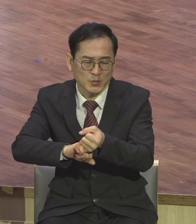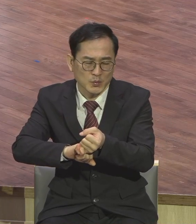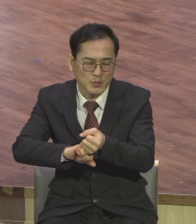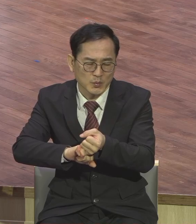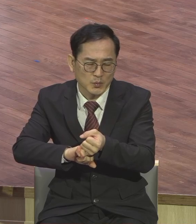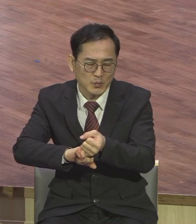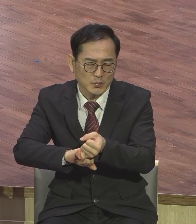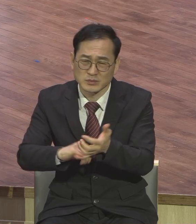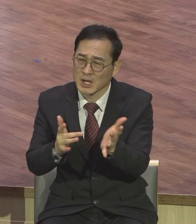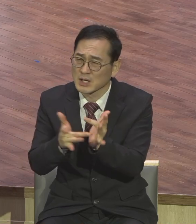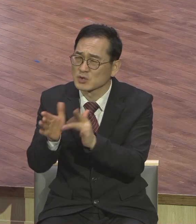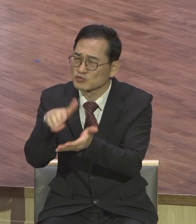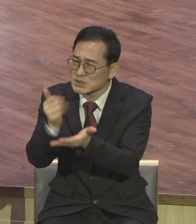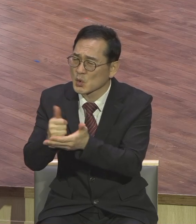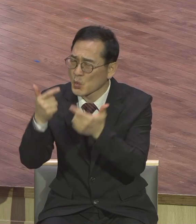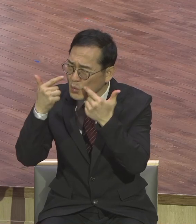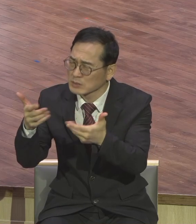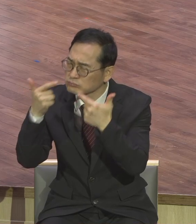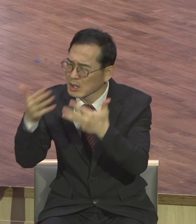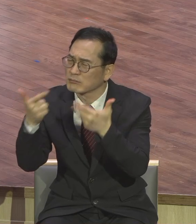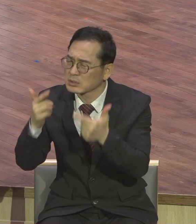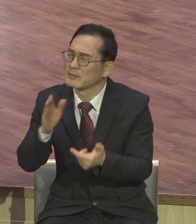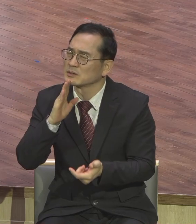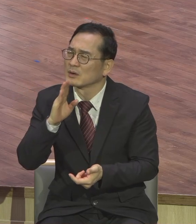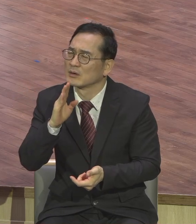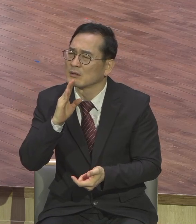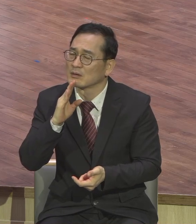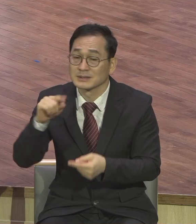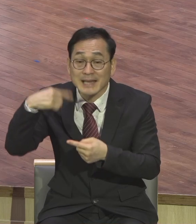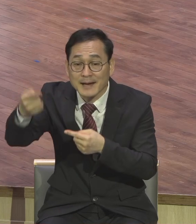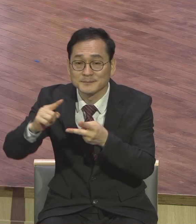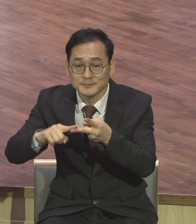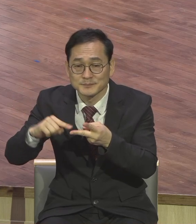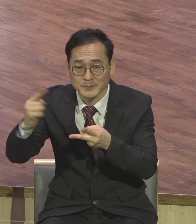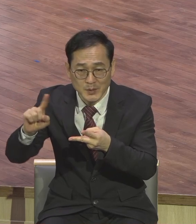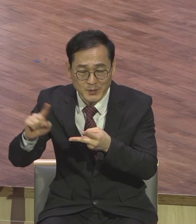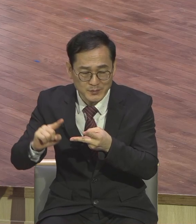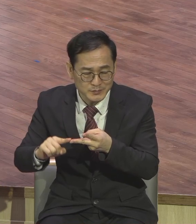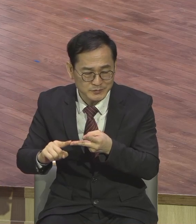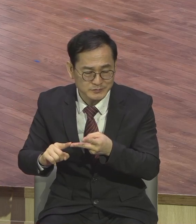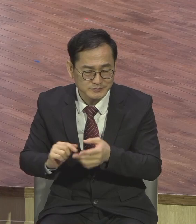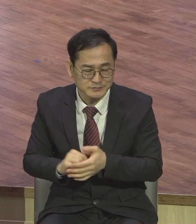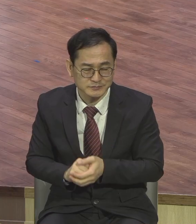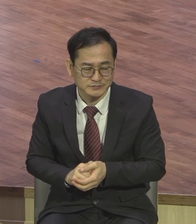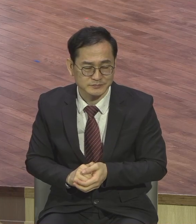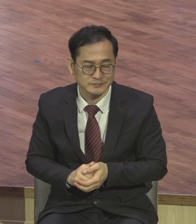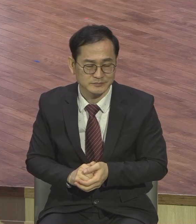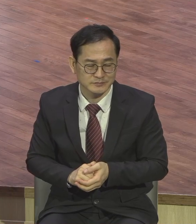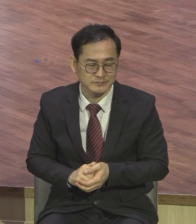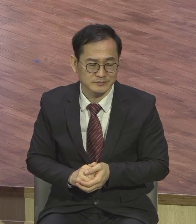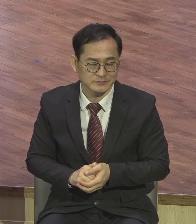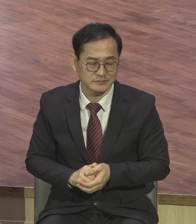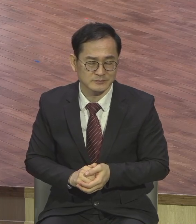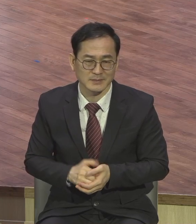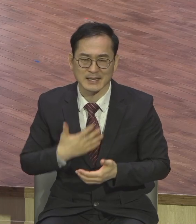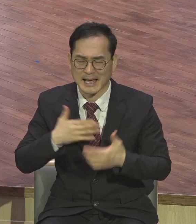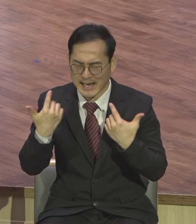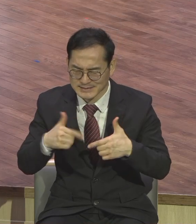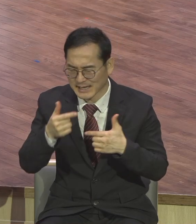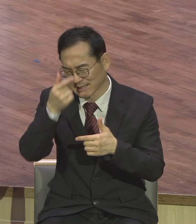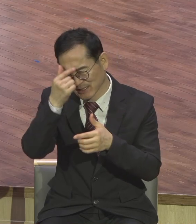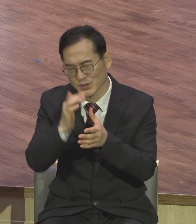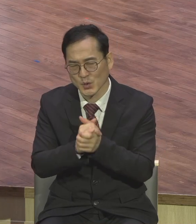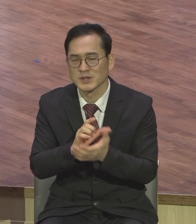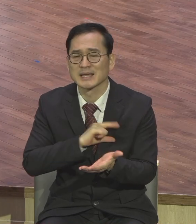담 났는데나. 그 다음 여러분 가야 될 게 하나, 이제 하나만 남았어. 저도 목사지만 늘 기도하는